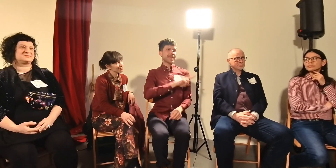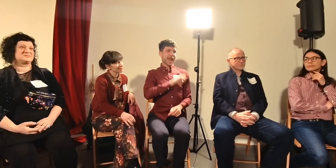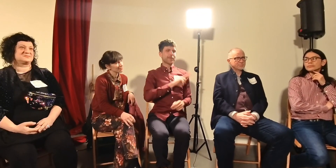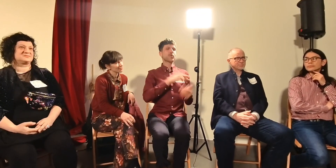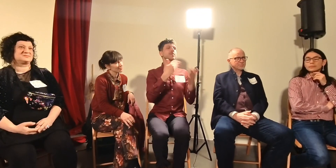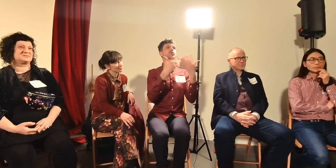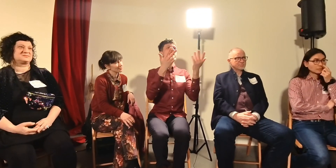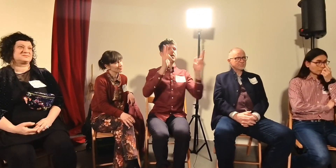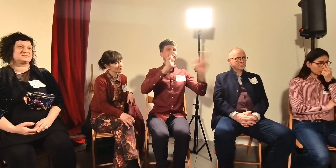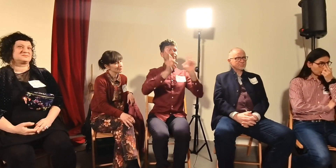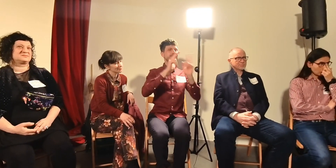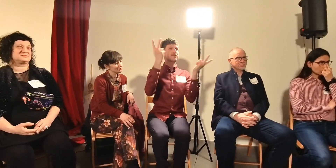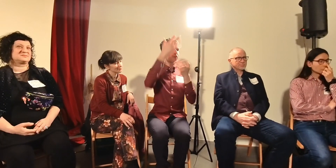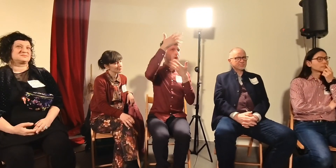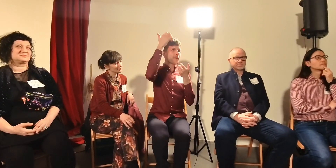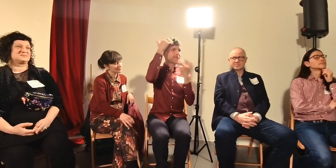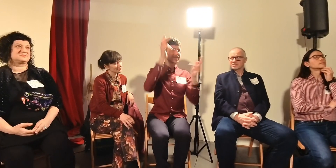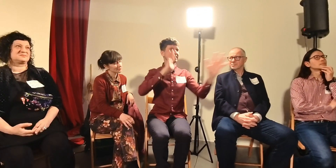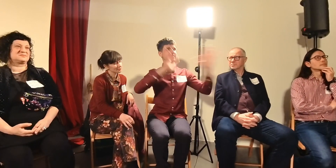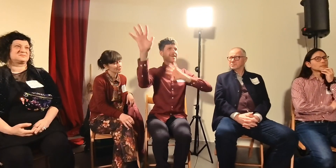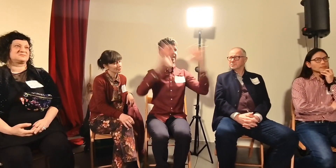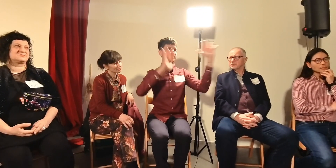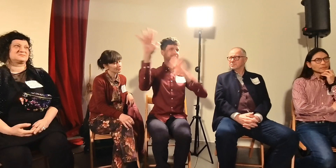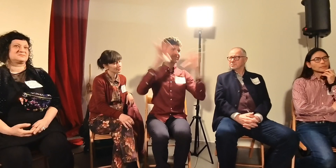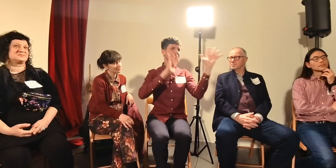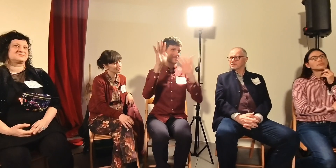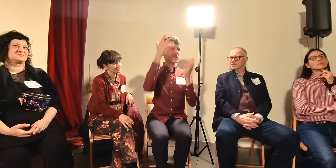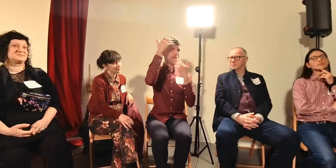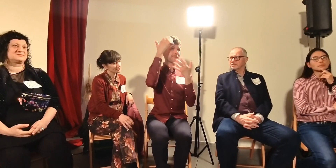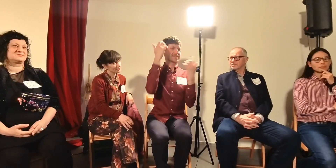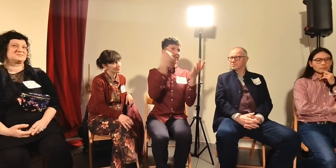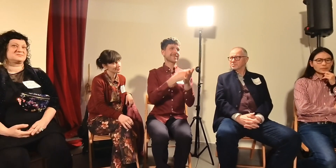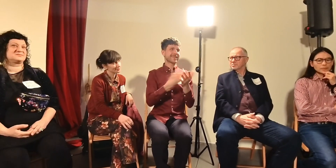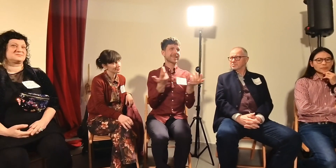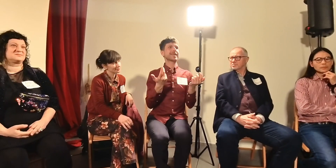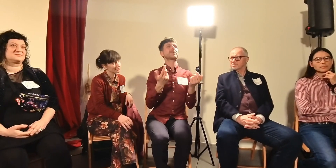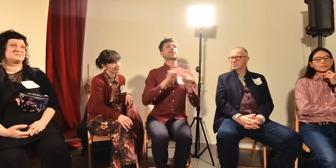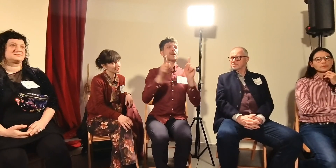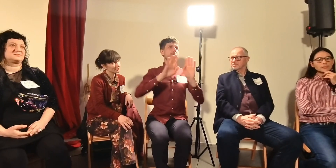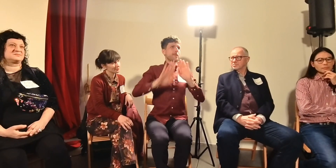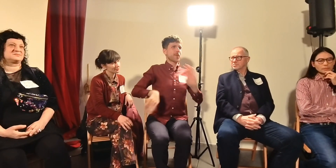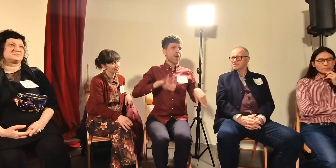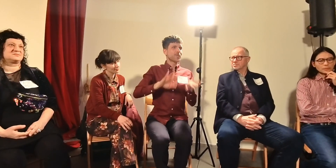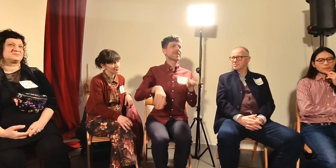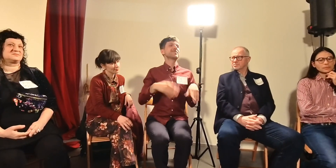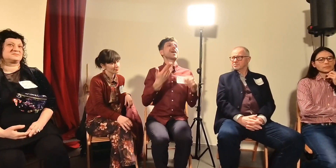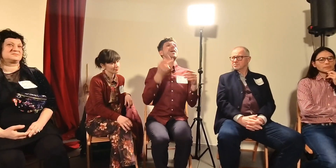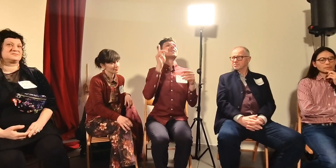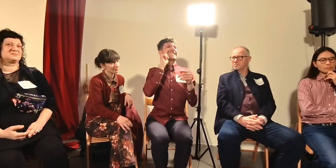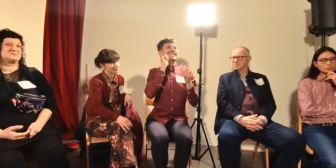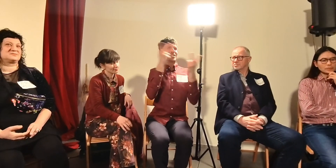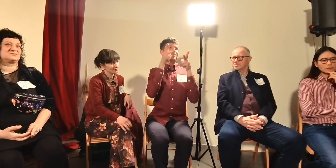stereotypní. Neslyšící jsou opět zdůrazňováni jako opičky, které máchají rukami. A je to opět velmi